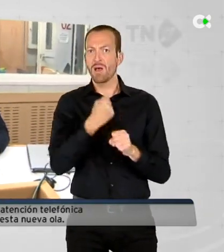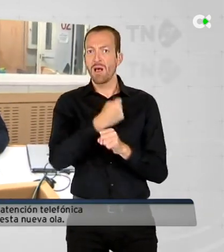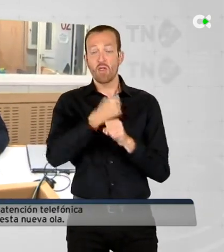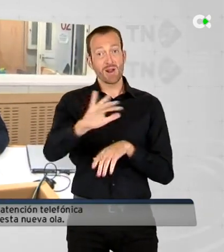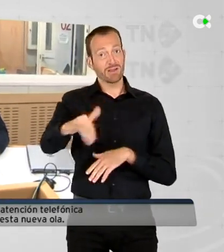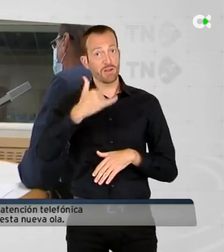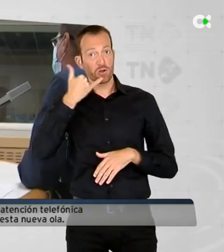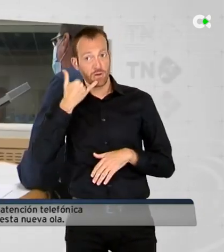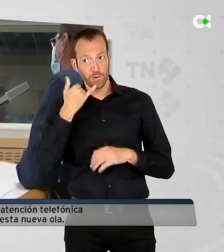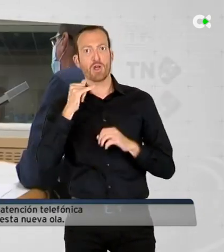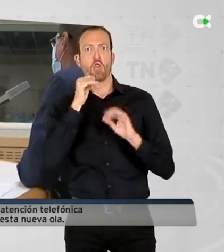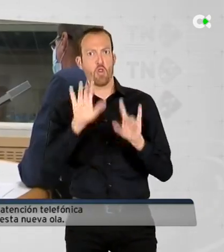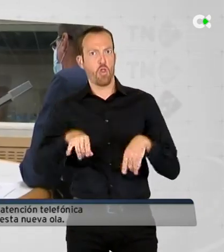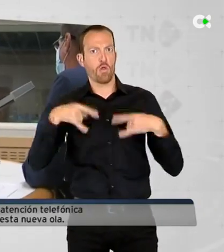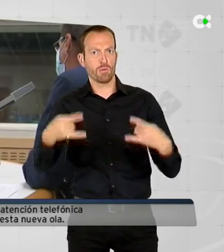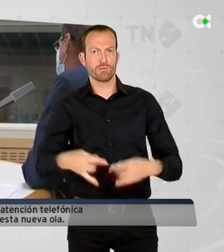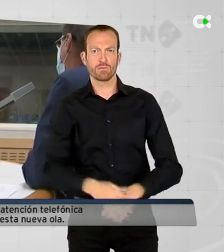telefónica de esta nueva ola.